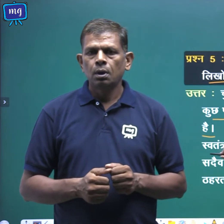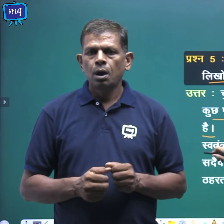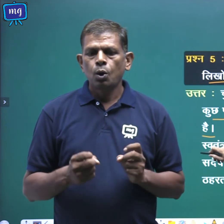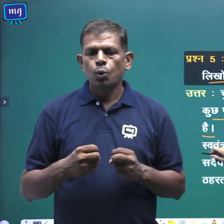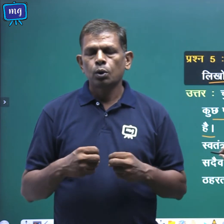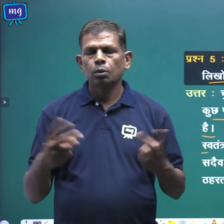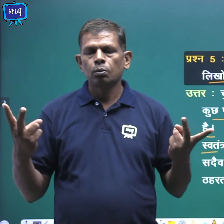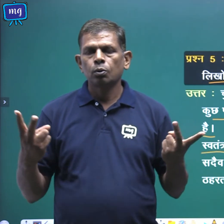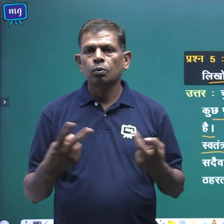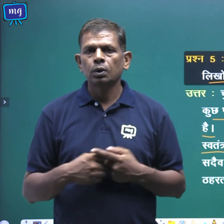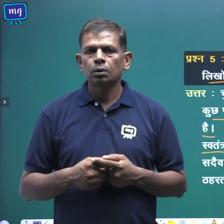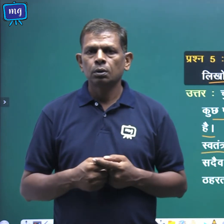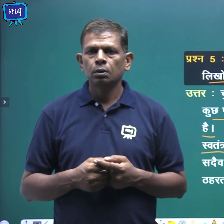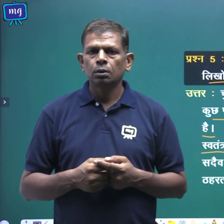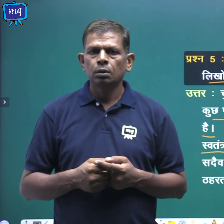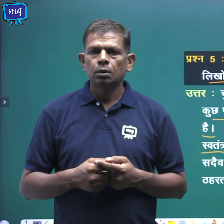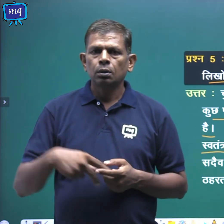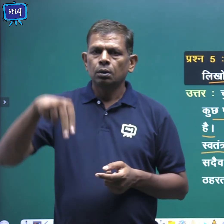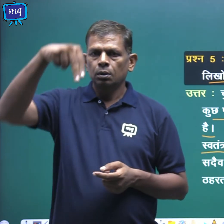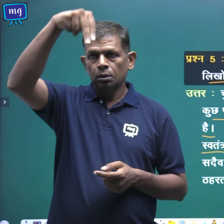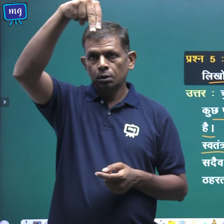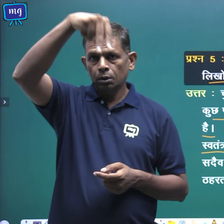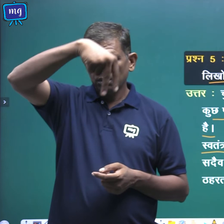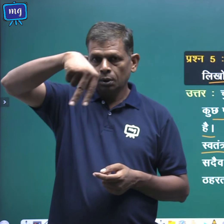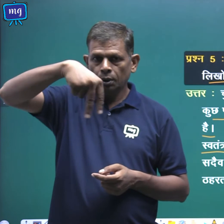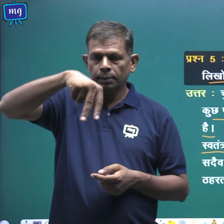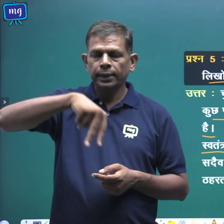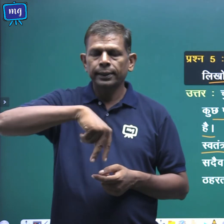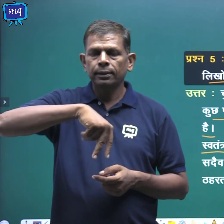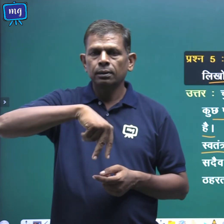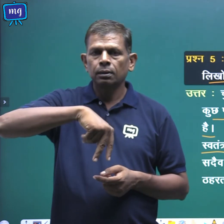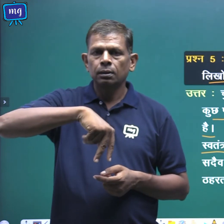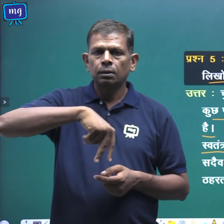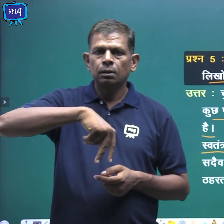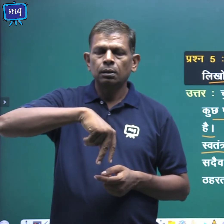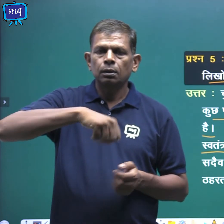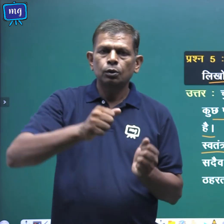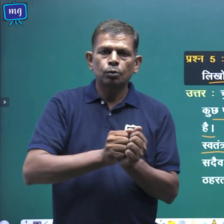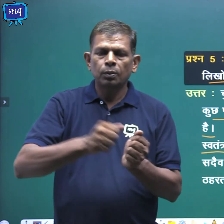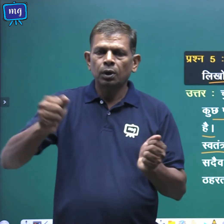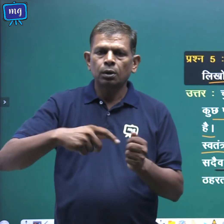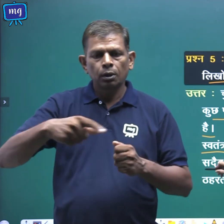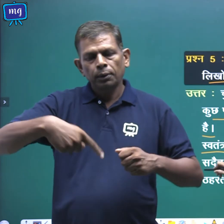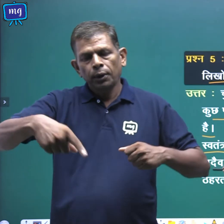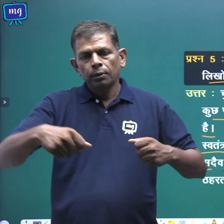स्वतंत्रता पूर्वक लटकाने पर चुंबक सदैव